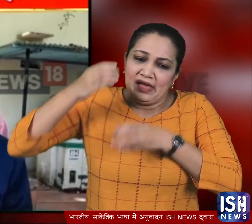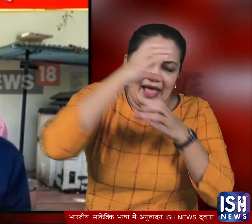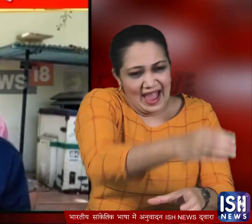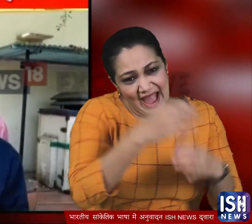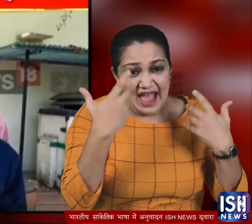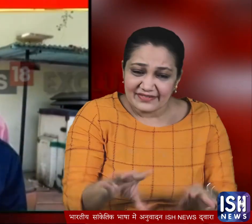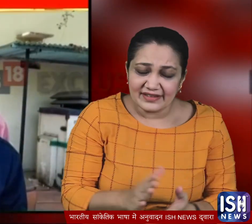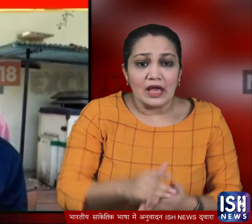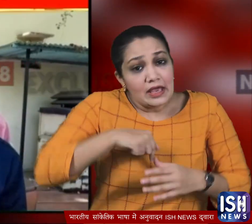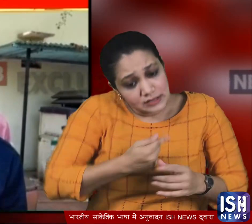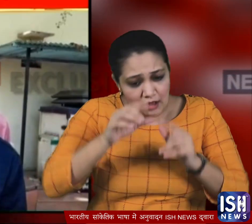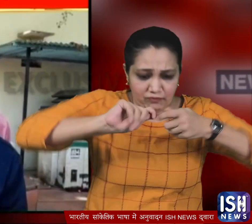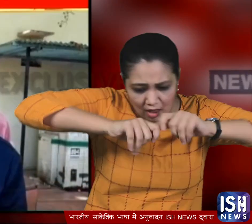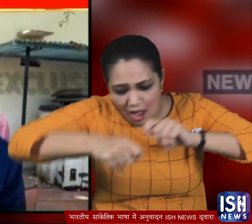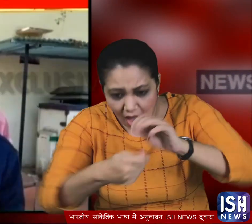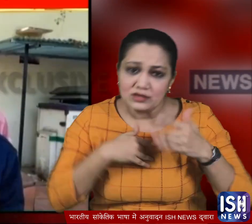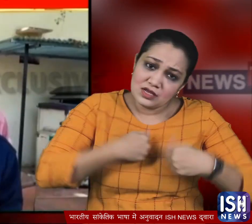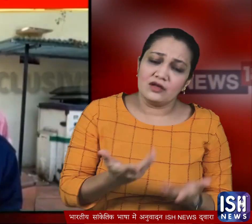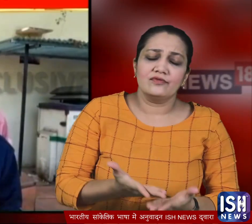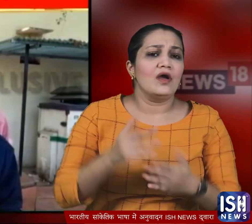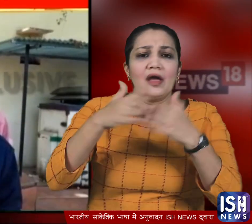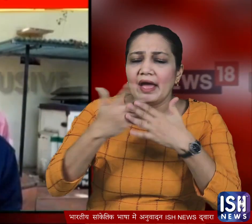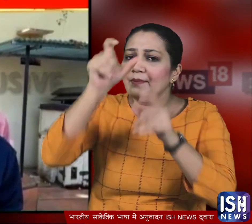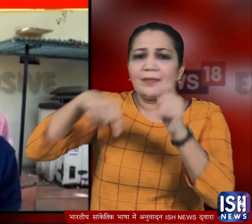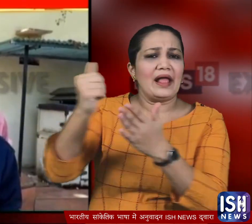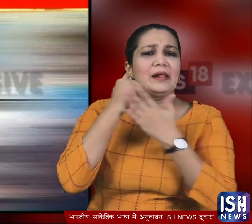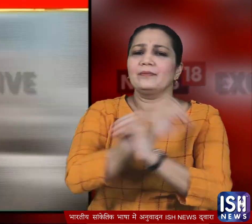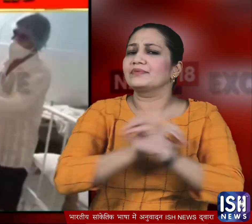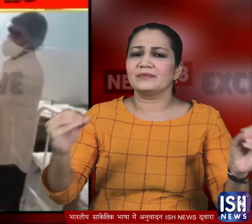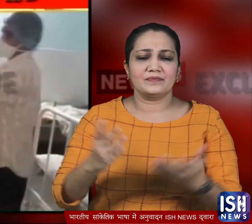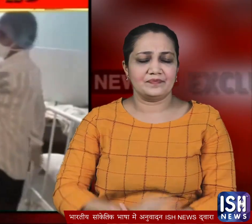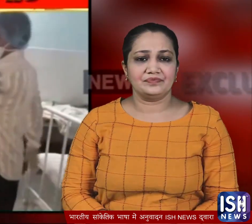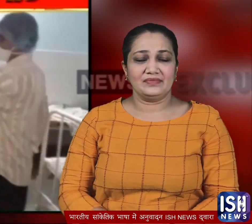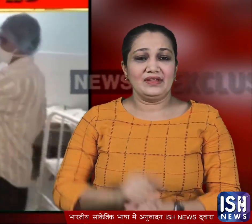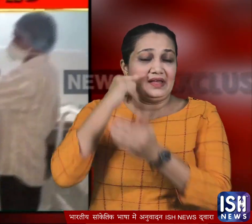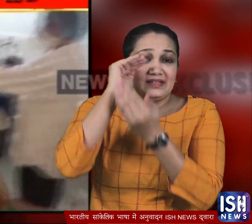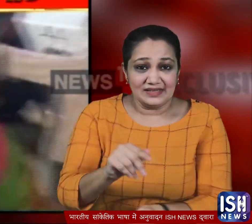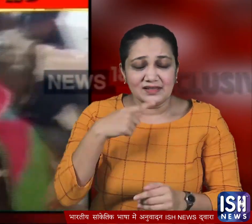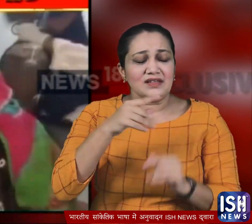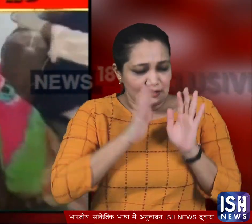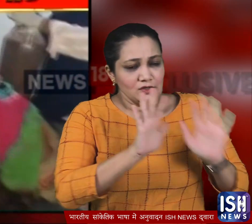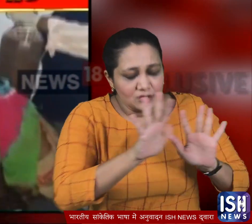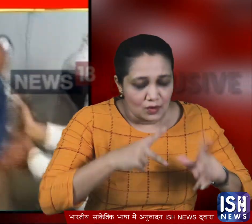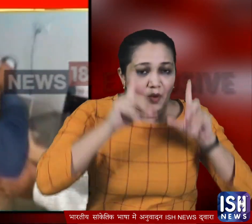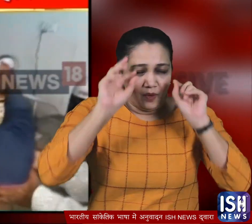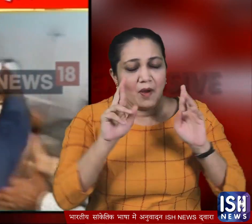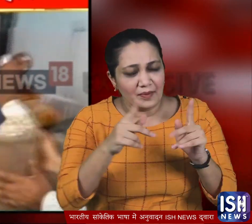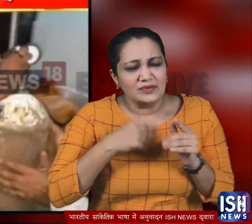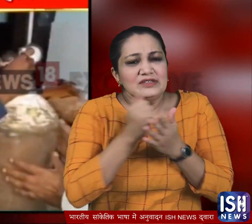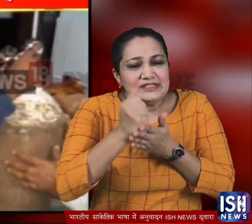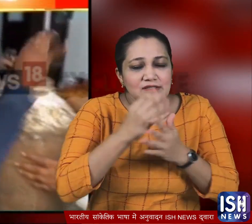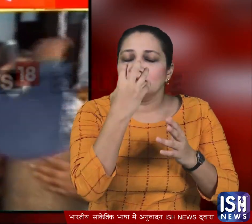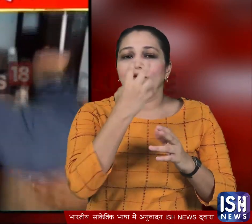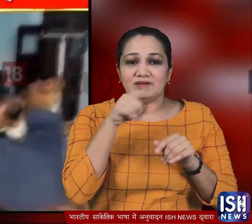जाके और सिलेंडर मैंने खुद नहीं लगाया मेरे हाथों से। यहाँ पर कोई सुनवाई नहीं हो रही है। मरीज के बेटे ने सबकी हिम्मत को बांधे रखा। उसने किसी